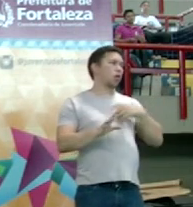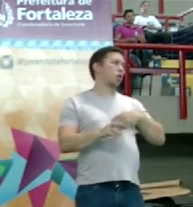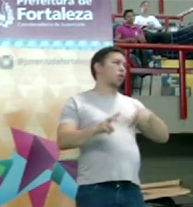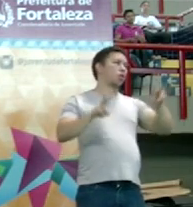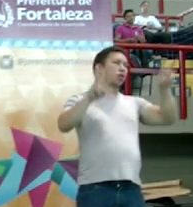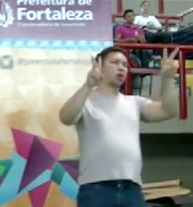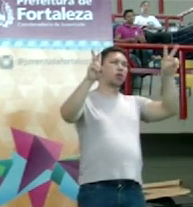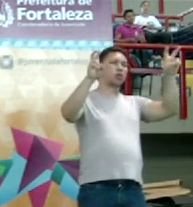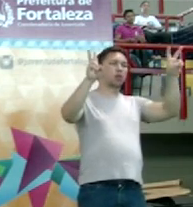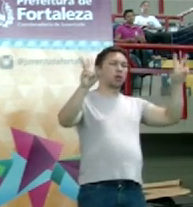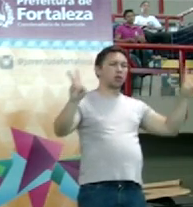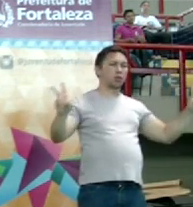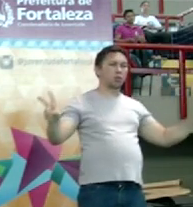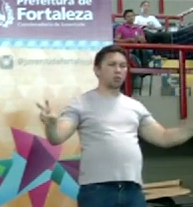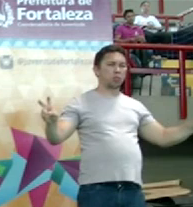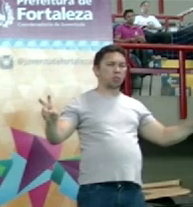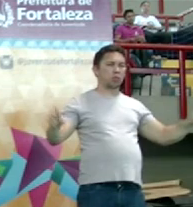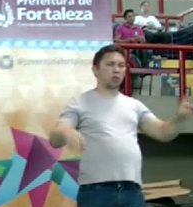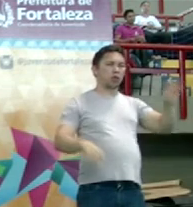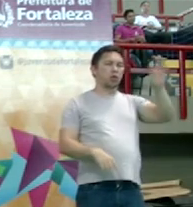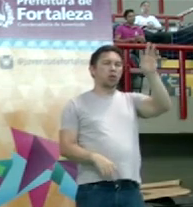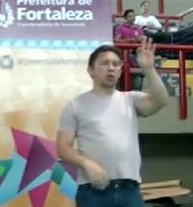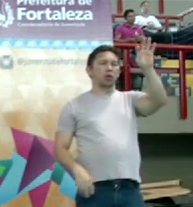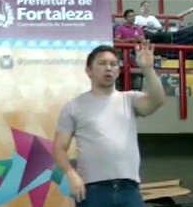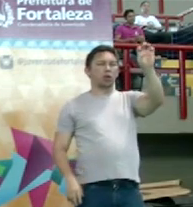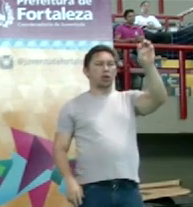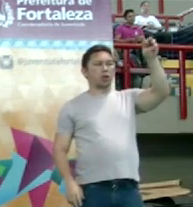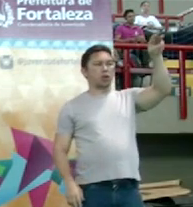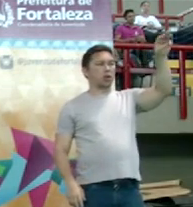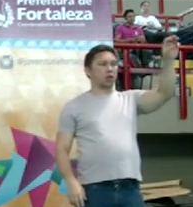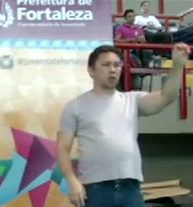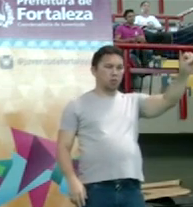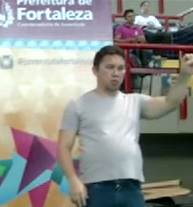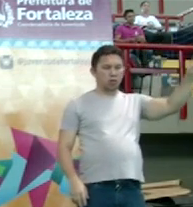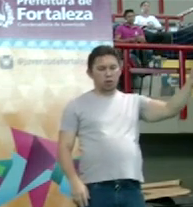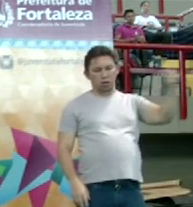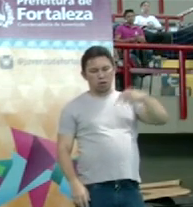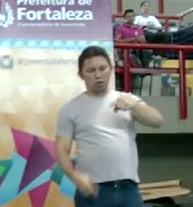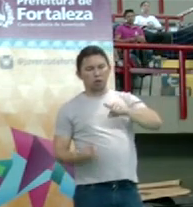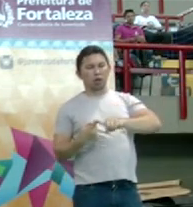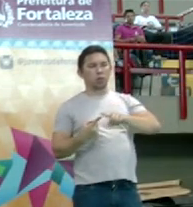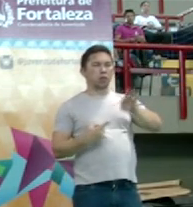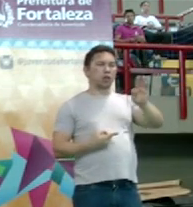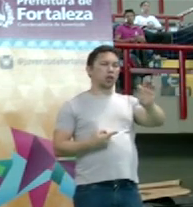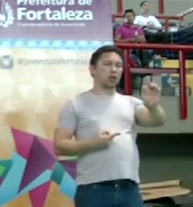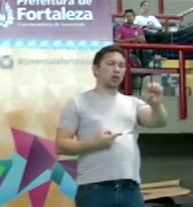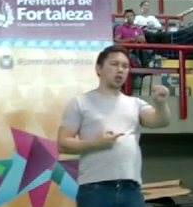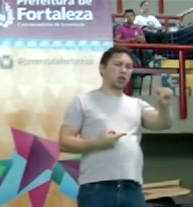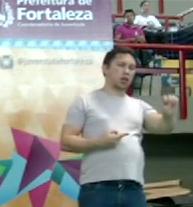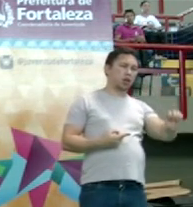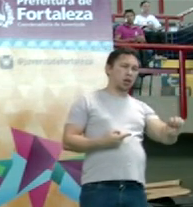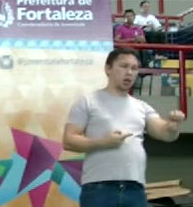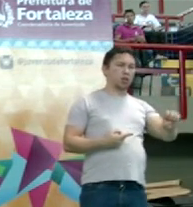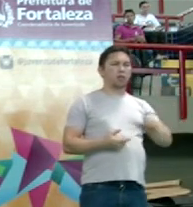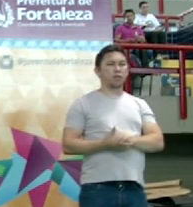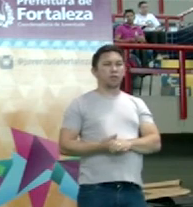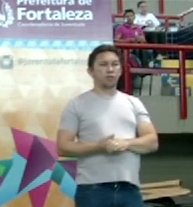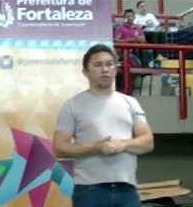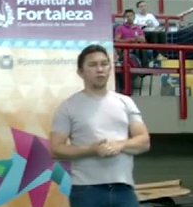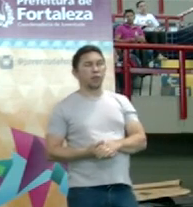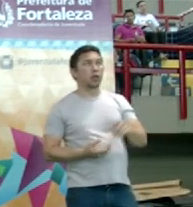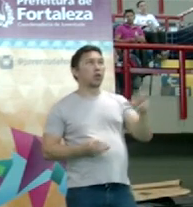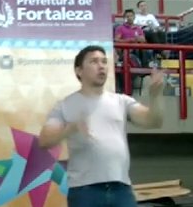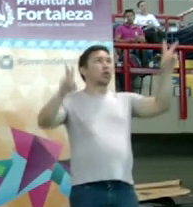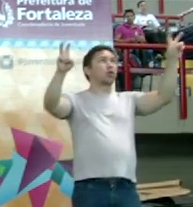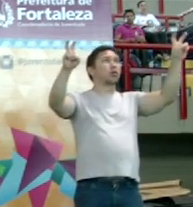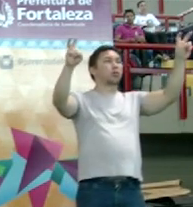e tese. O que é o tema? É apresentar sobre que assunto você vai falar para o leitor. E a